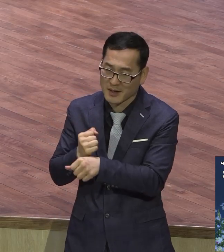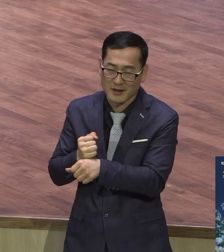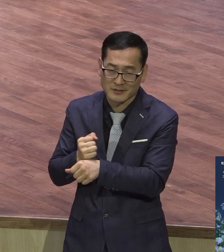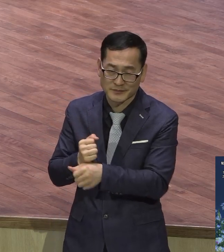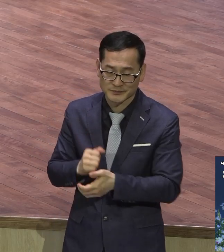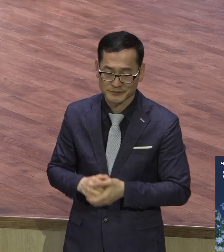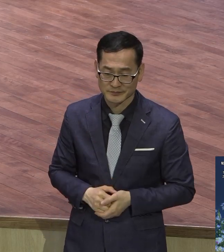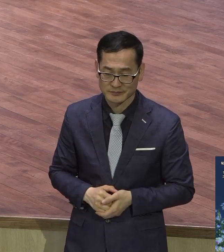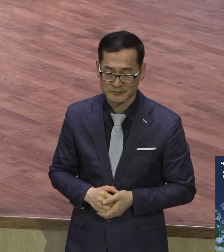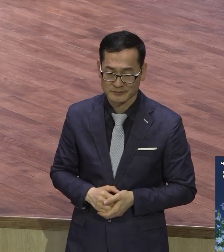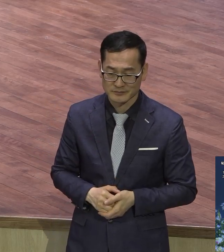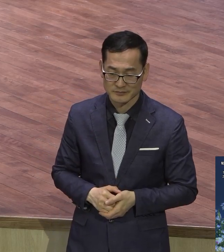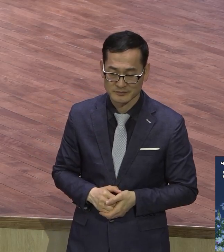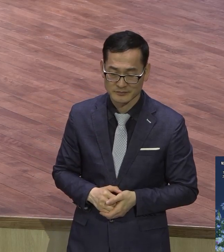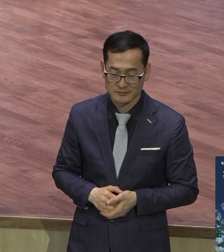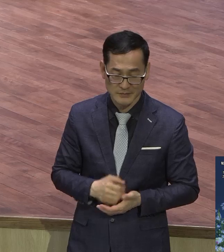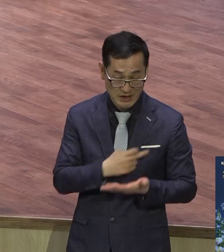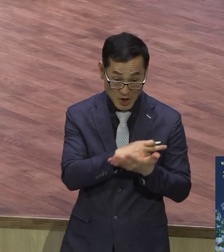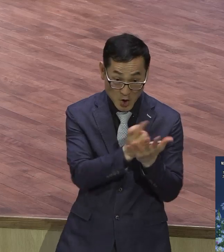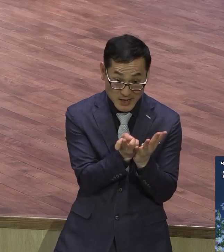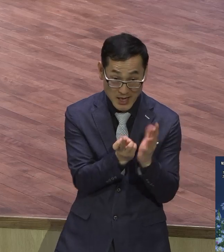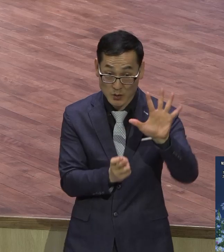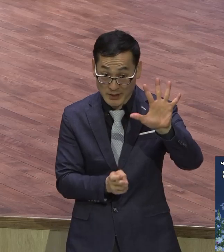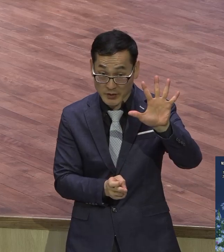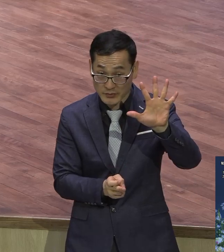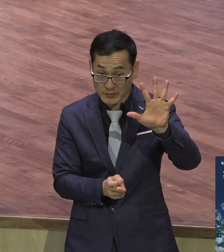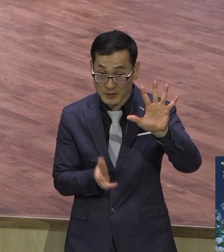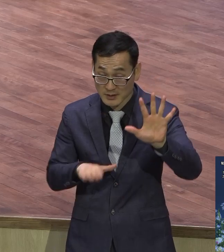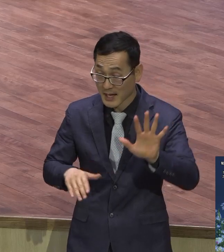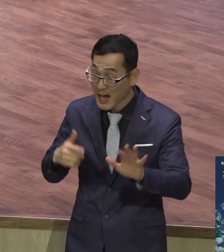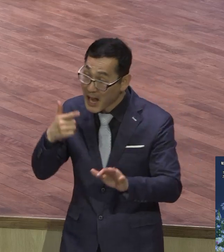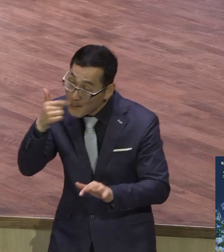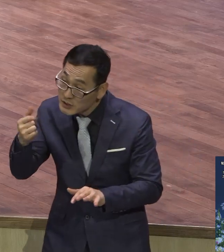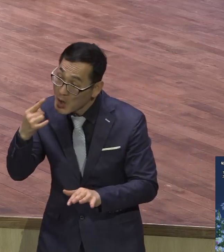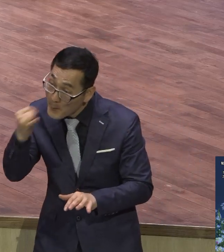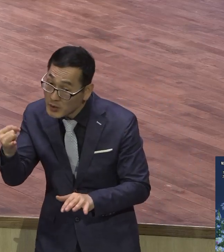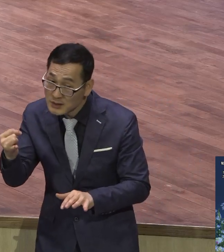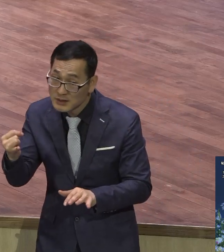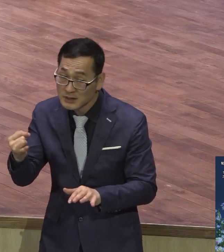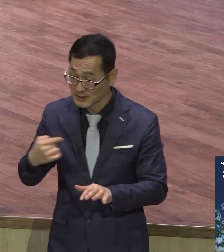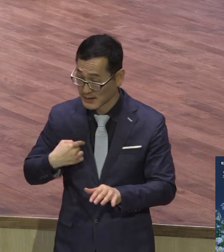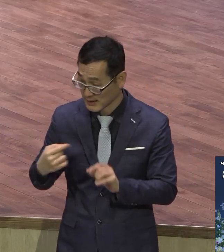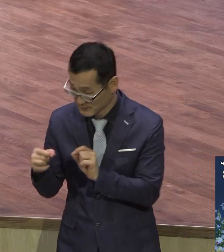우리 오나밀련대 오 형제가 있는데 내 품에서 천국 가요. 축복이잖아요.